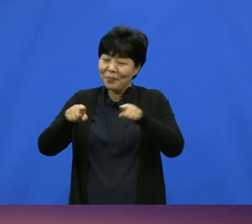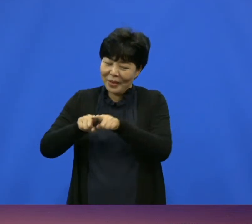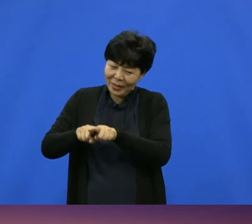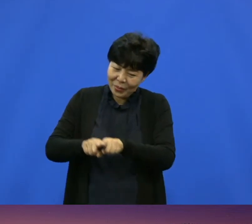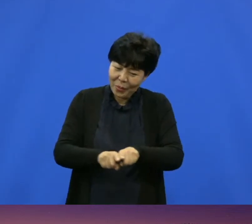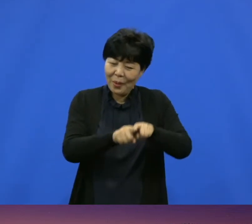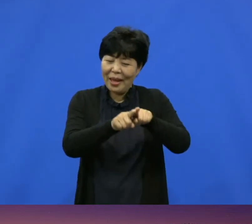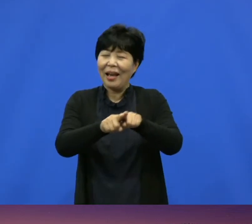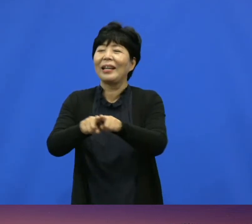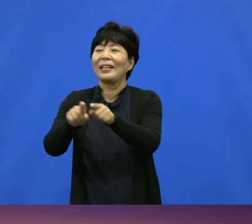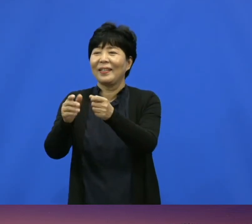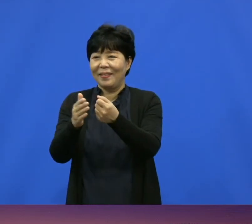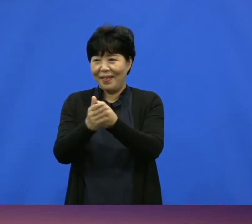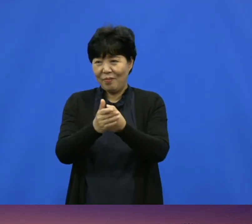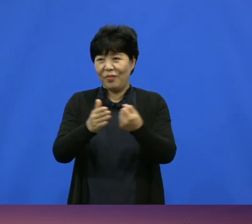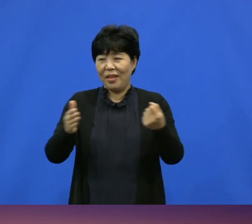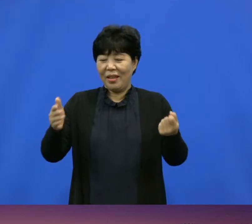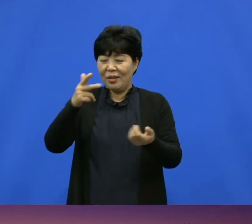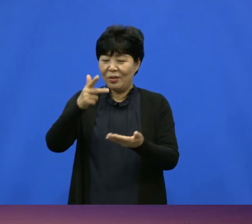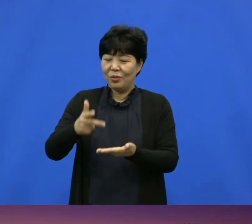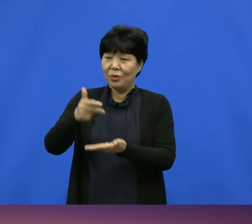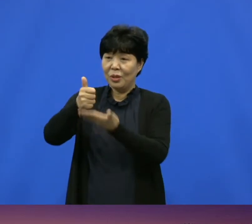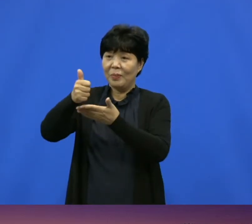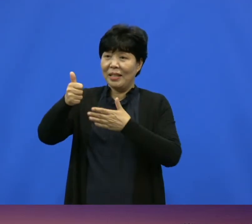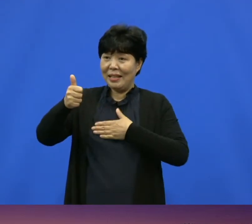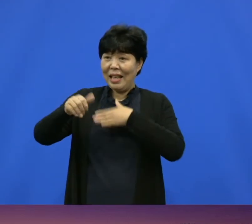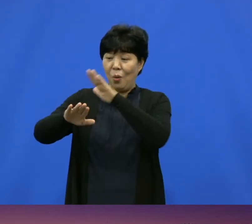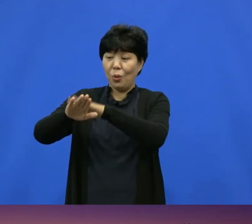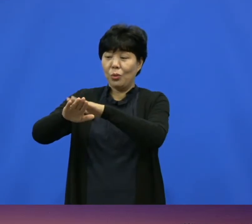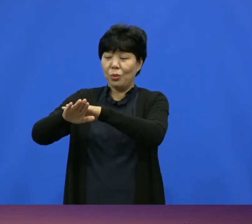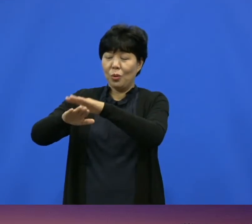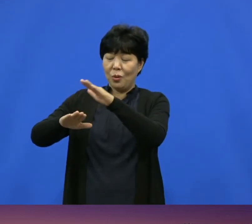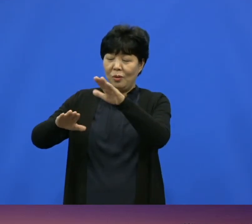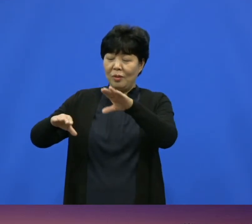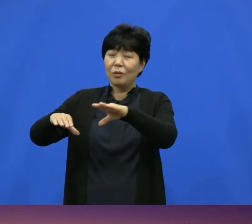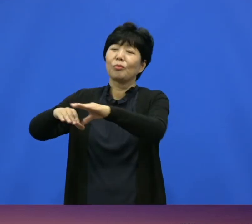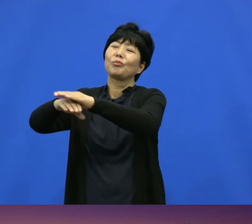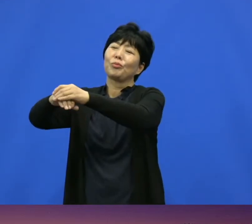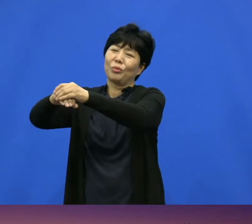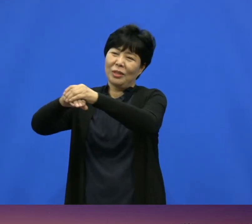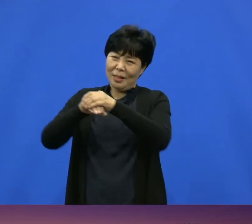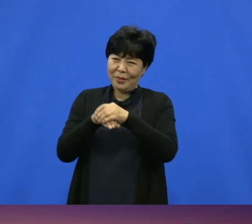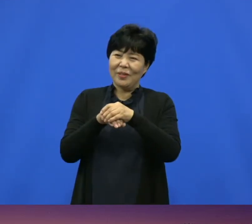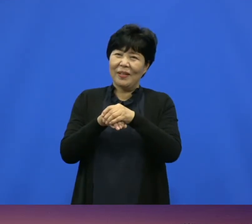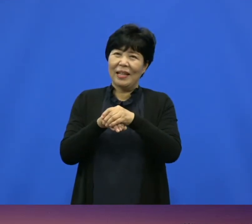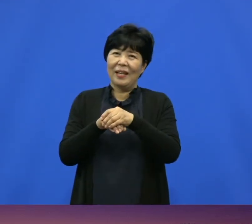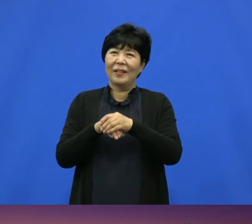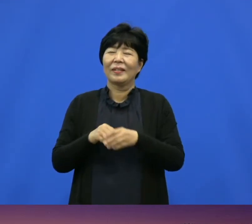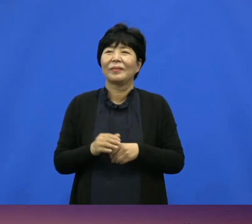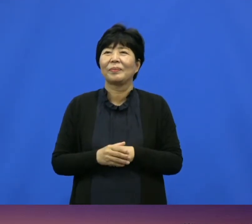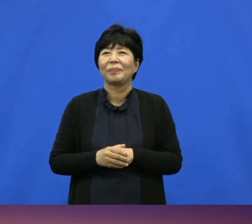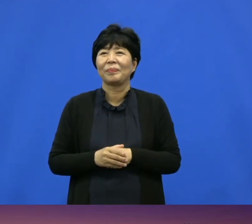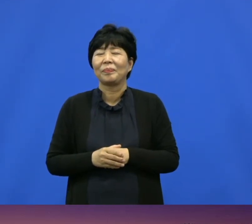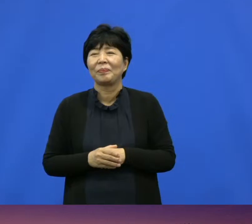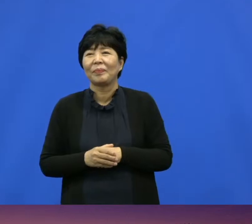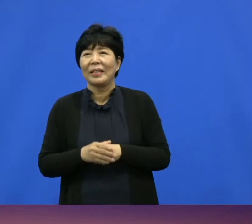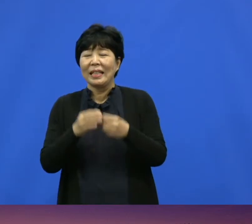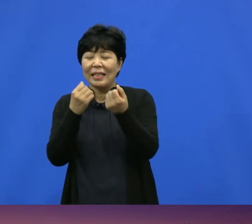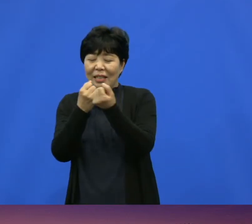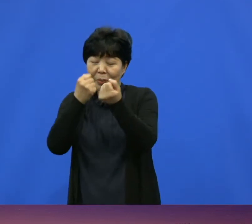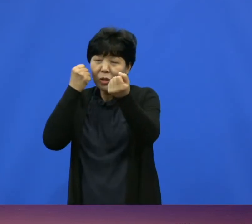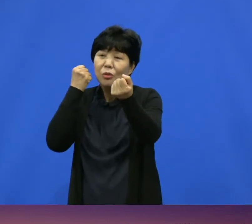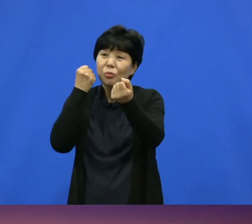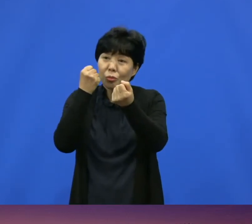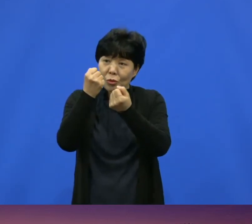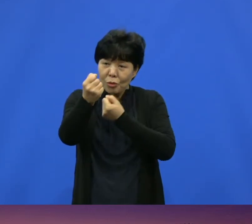주께서 내 오른손을 붙드셨나이다 이 말이에요. 여기 중요한 단어가 하나 있는데 그게 뭐냐면 그럼에도